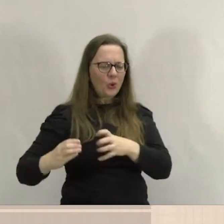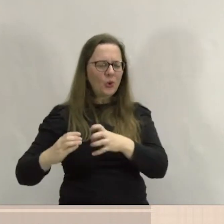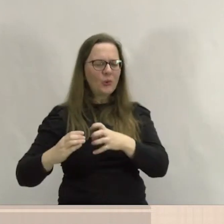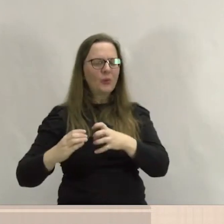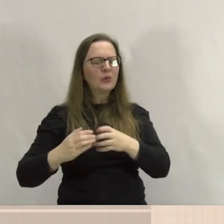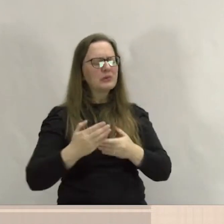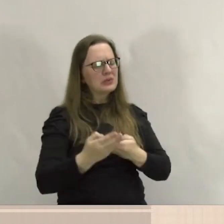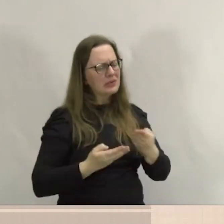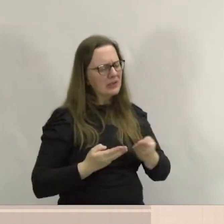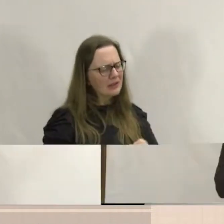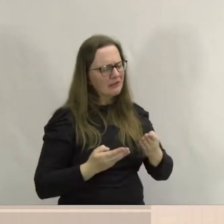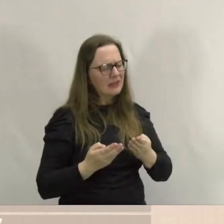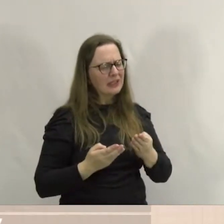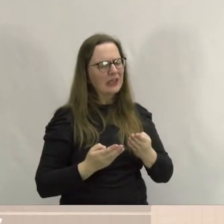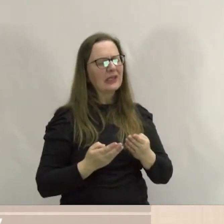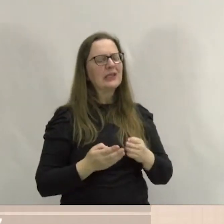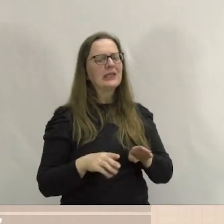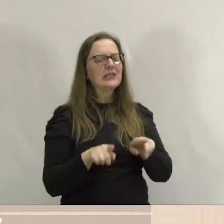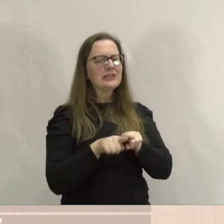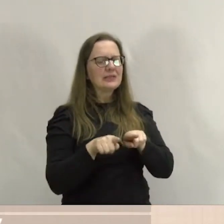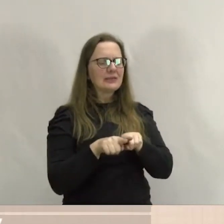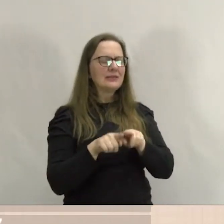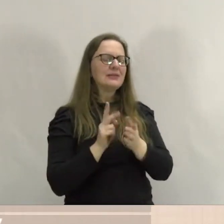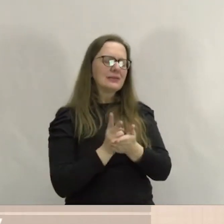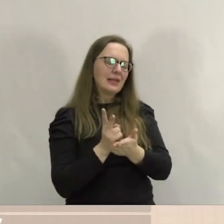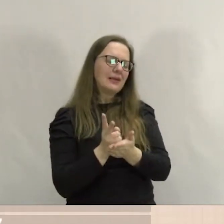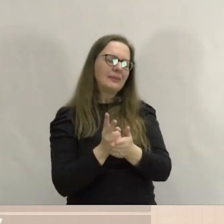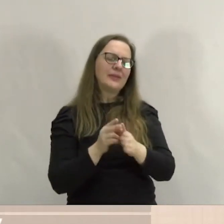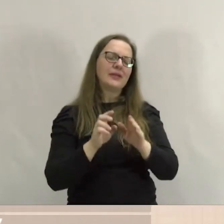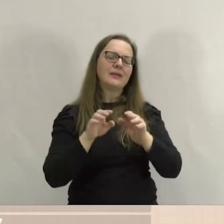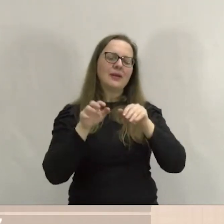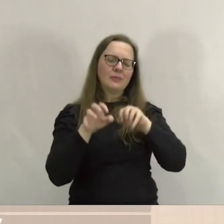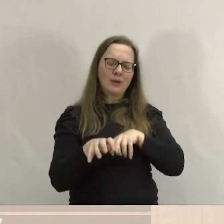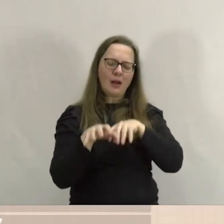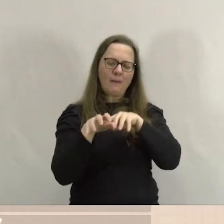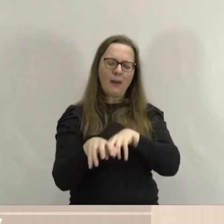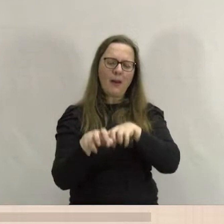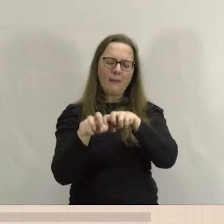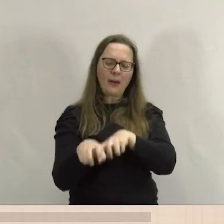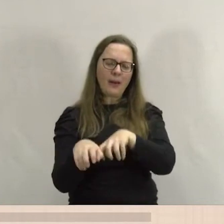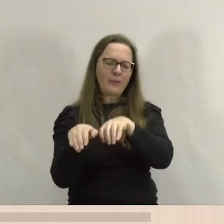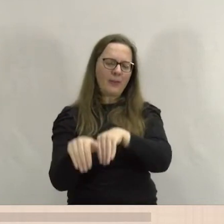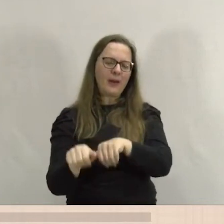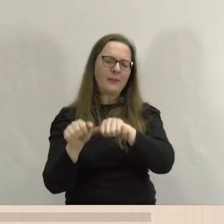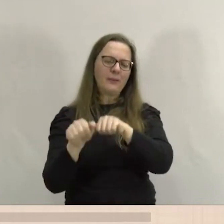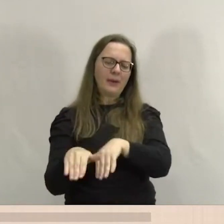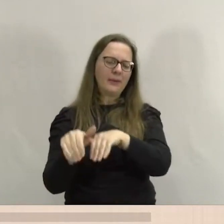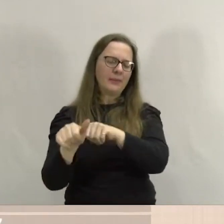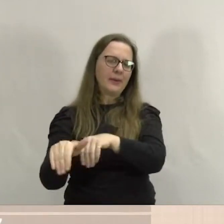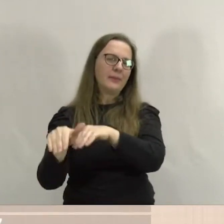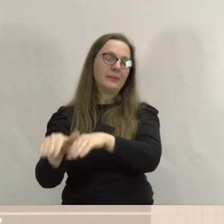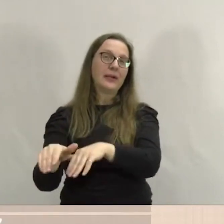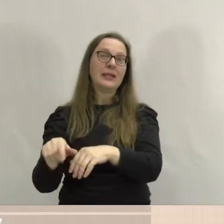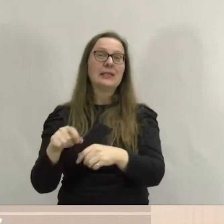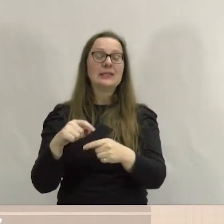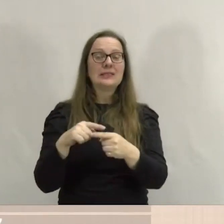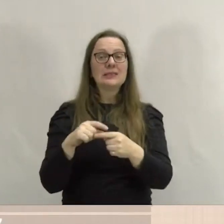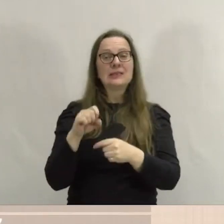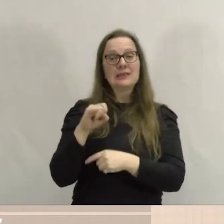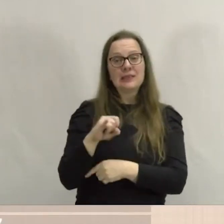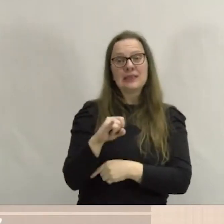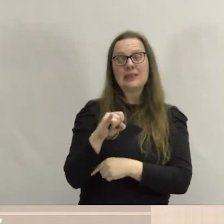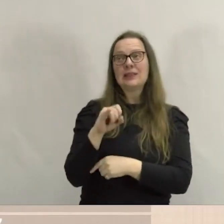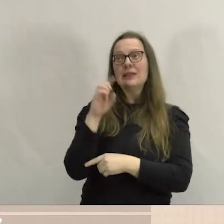no lugar onde a nuvem parava, aí os filhos de Israel se acampavam. Então a nuvem dava sinal,